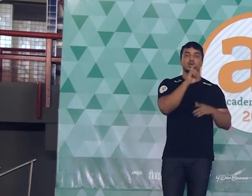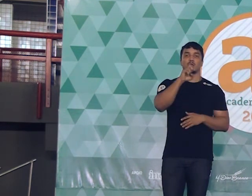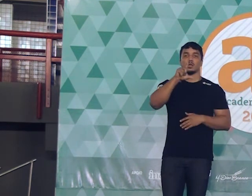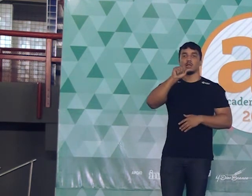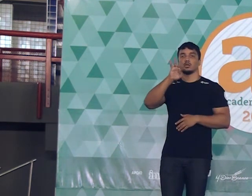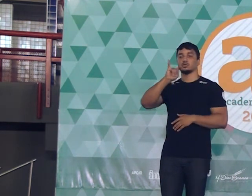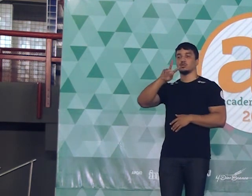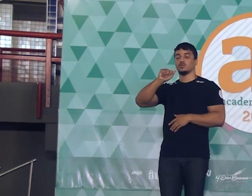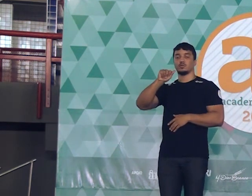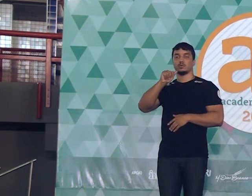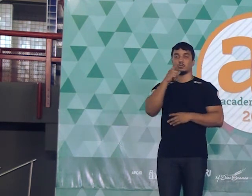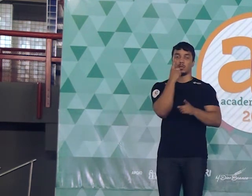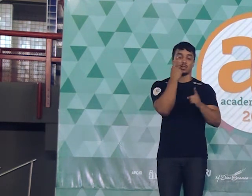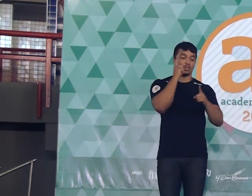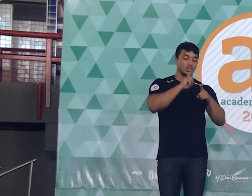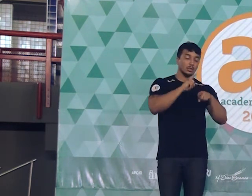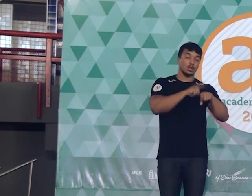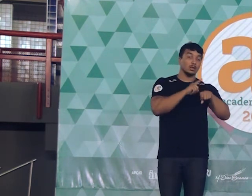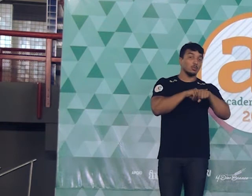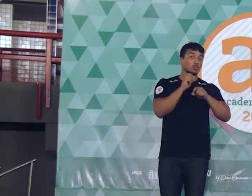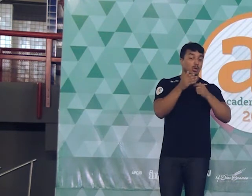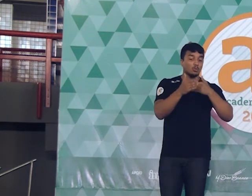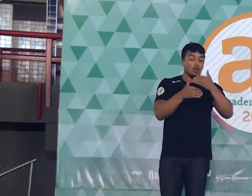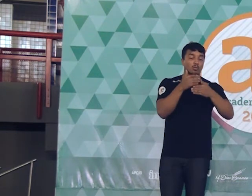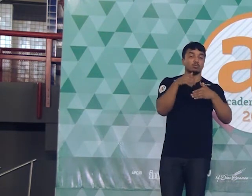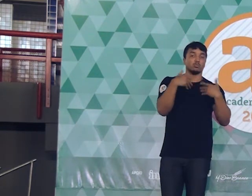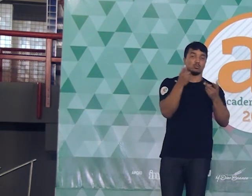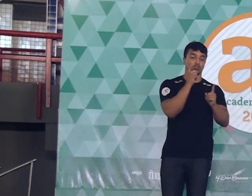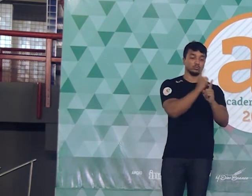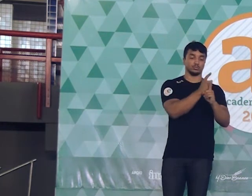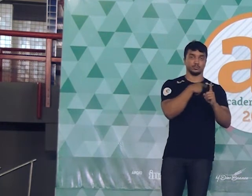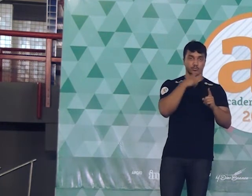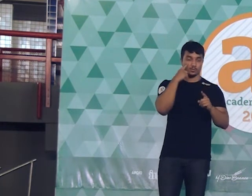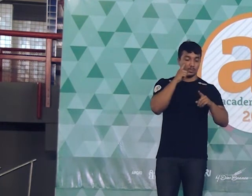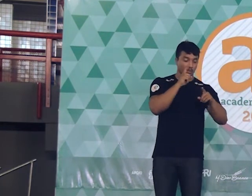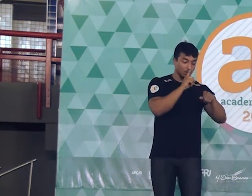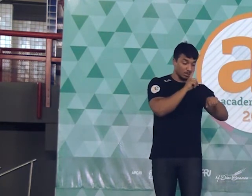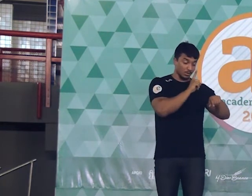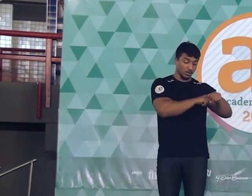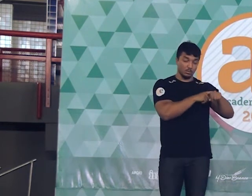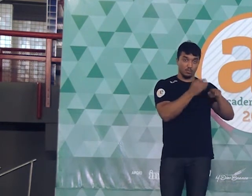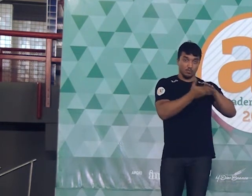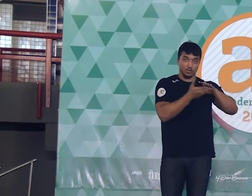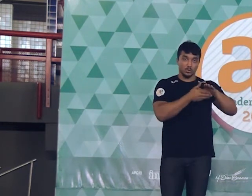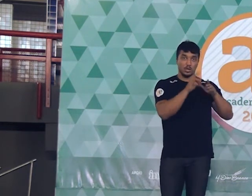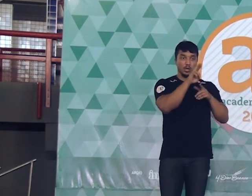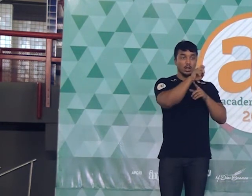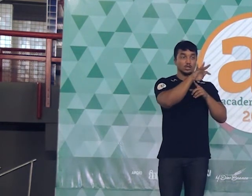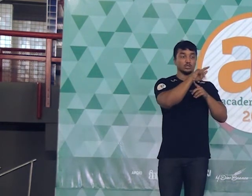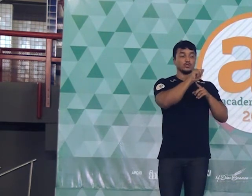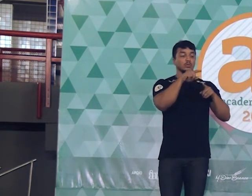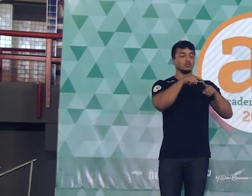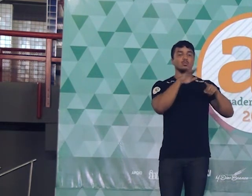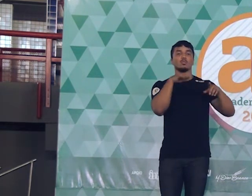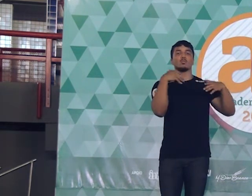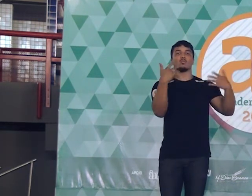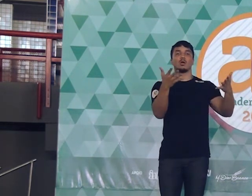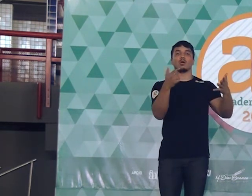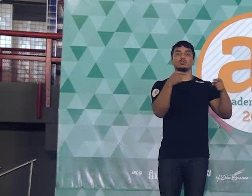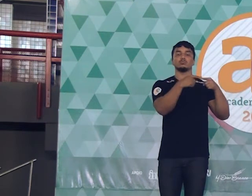O tempo de encontro é a distância pela velocidade relativa. E quem é a velocidade